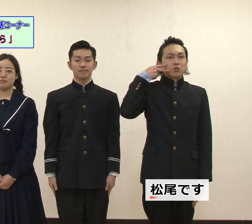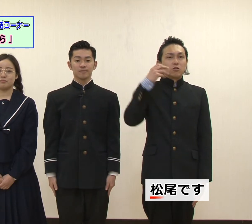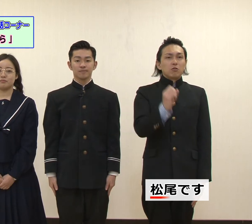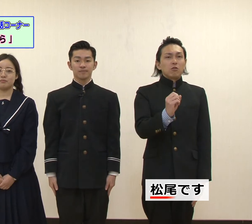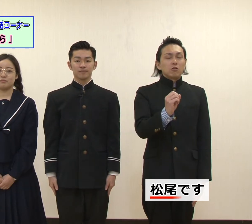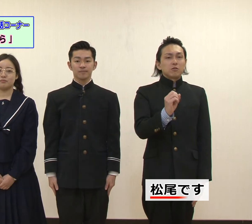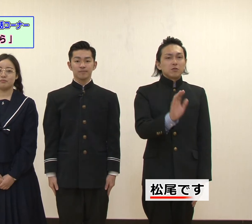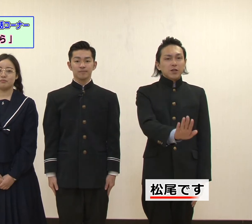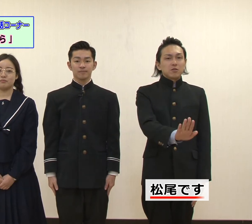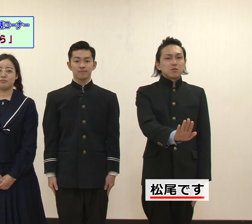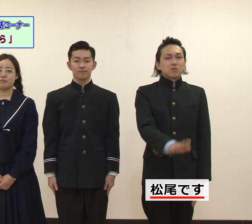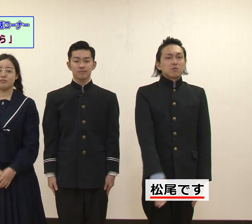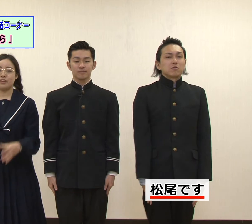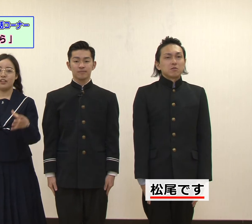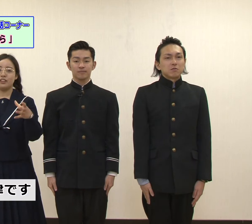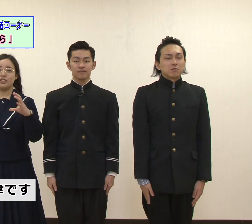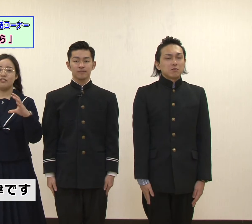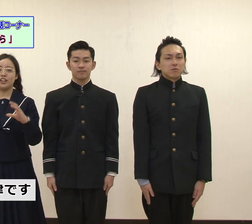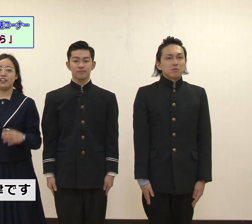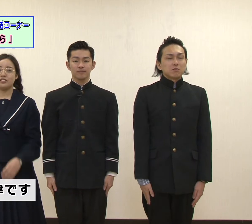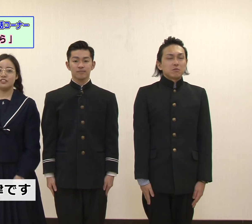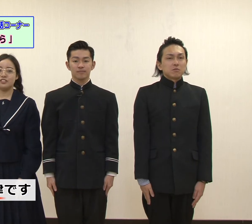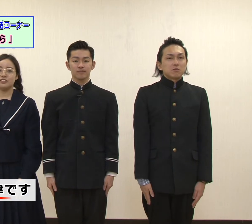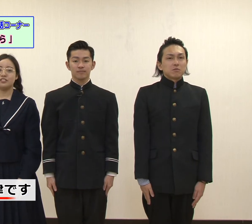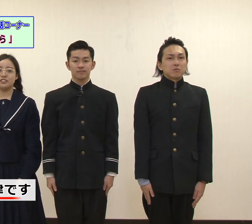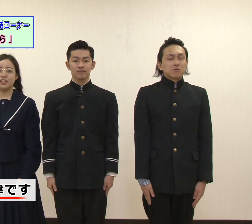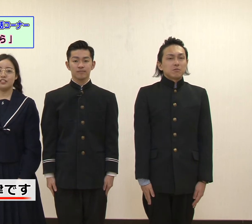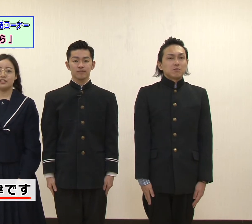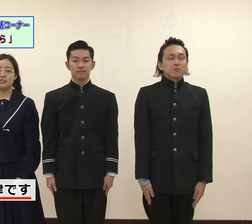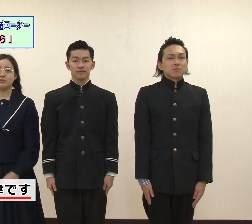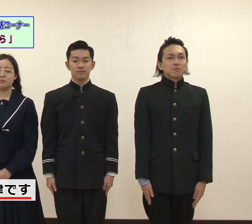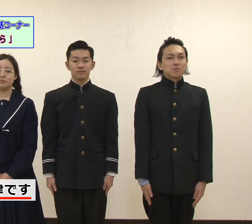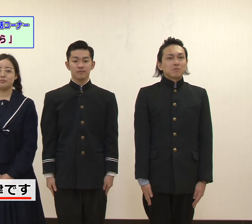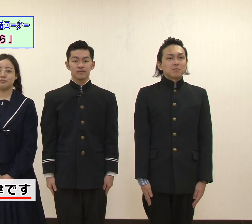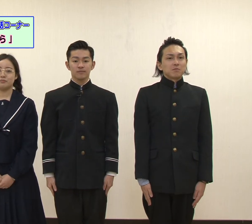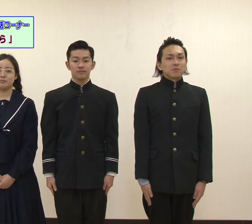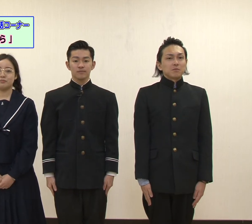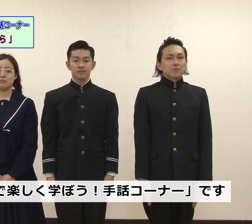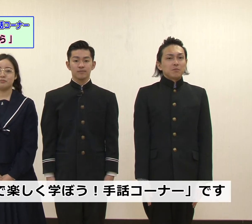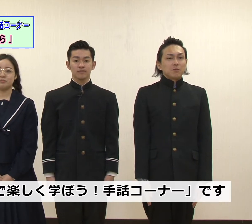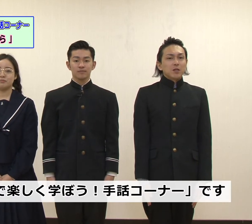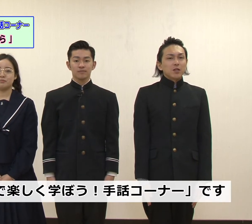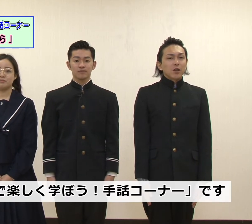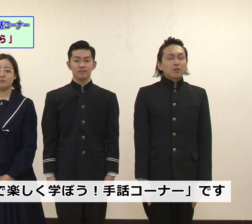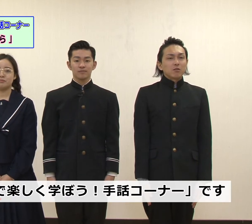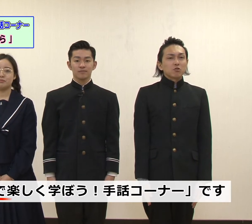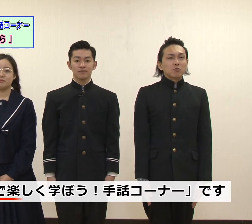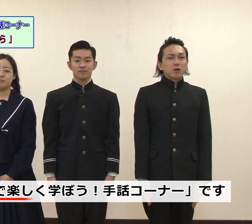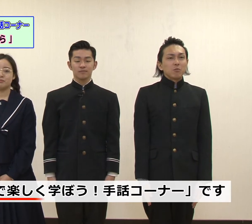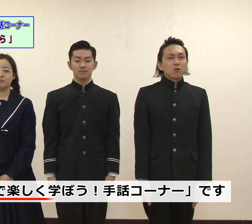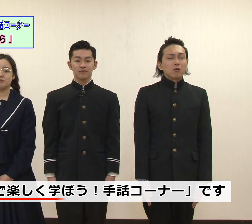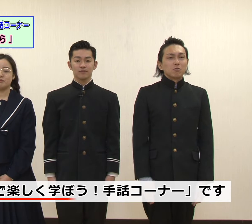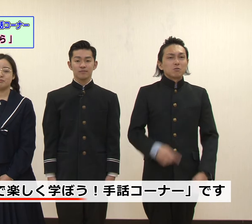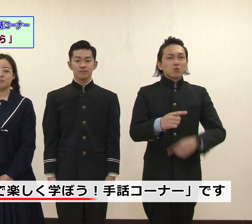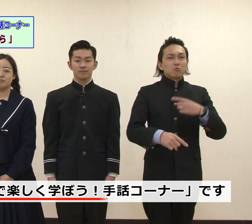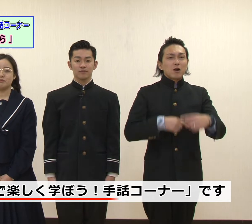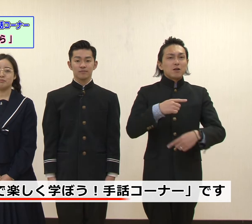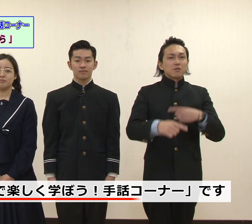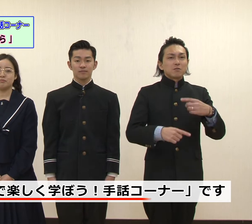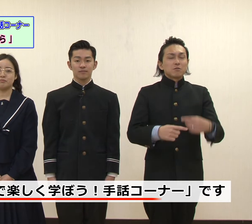尾です。 岩津です。 みんなで楽しく学ぼう手話コ